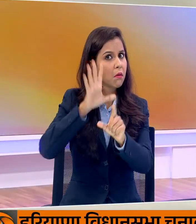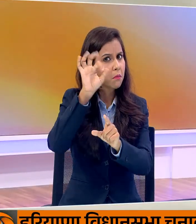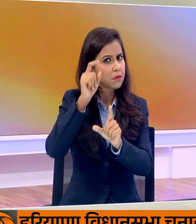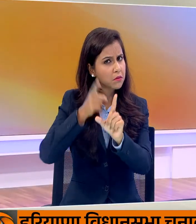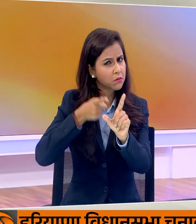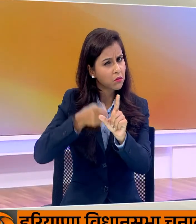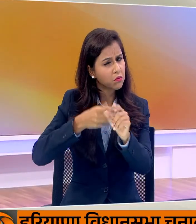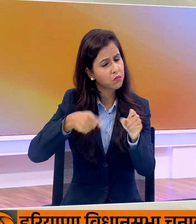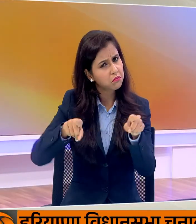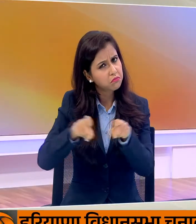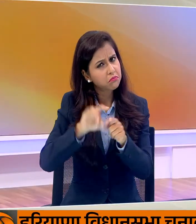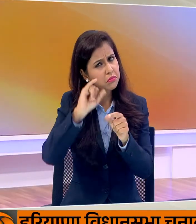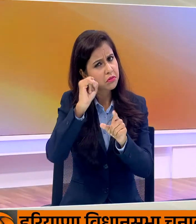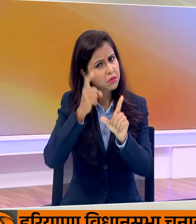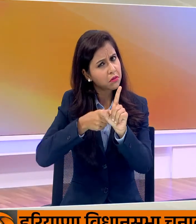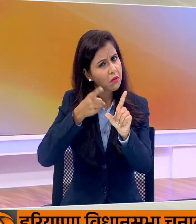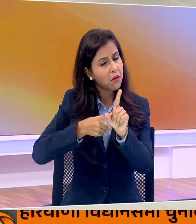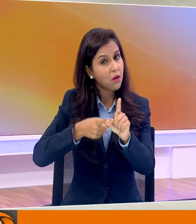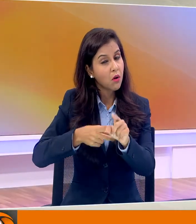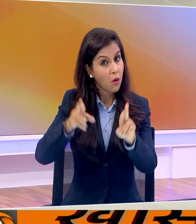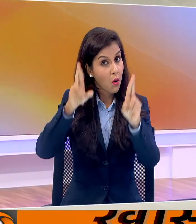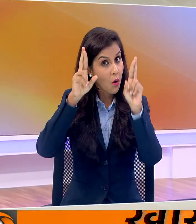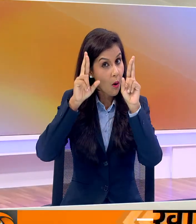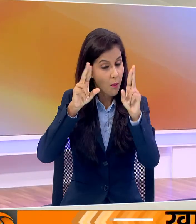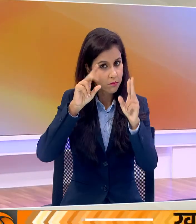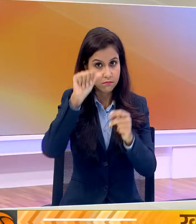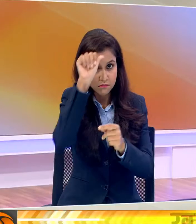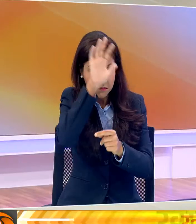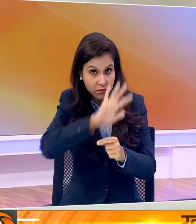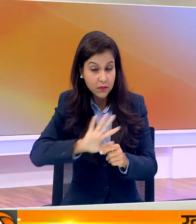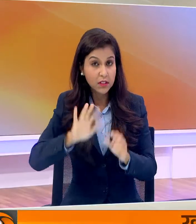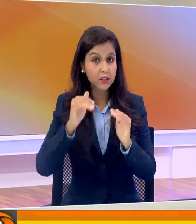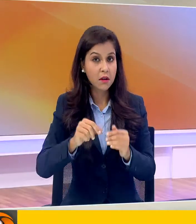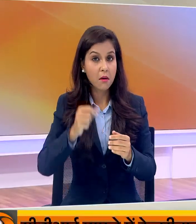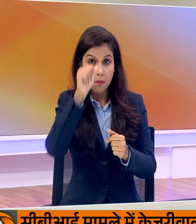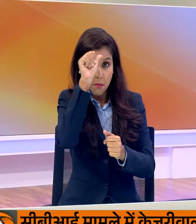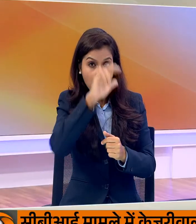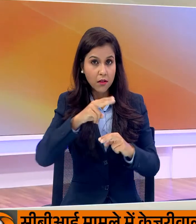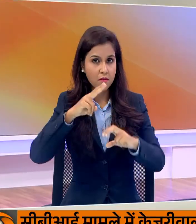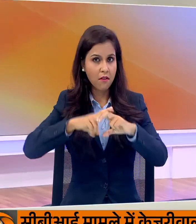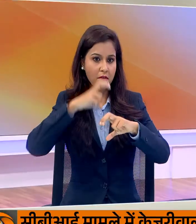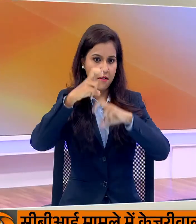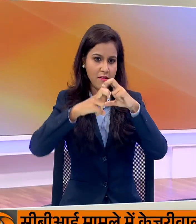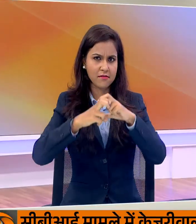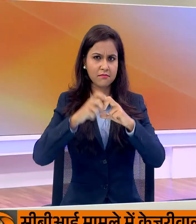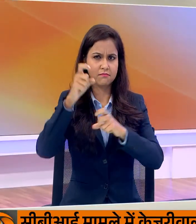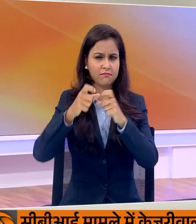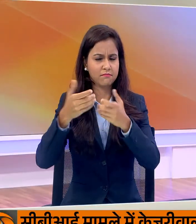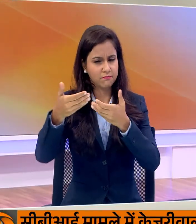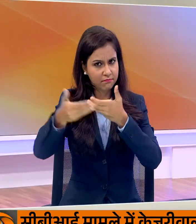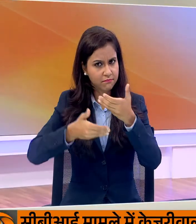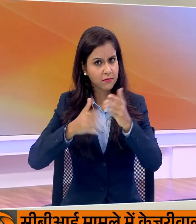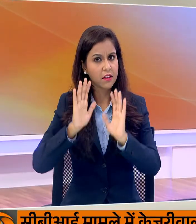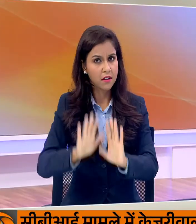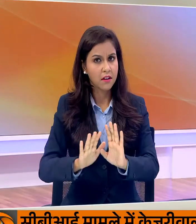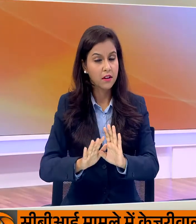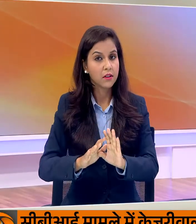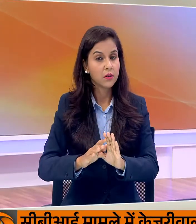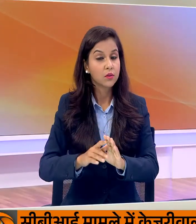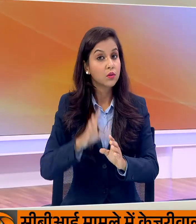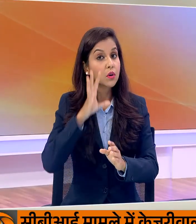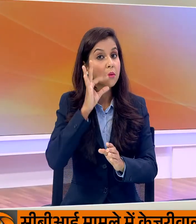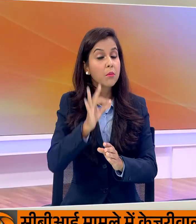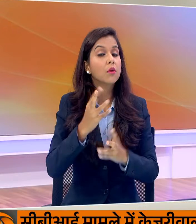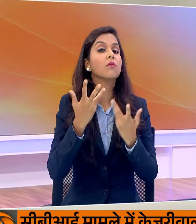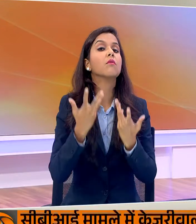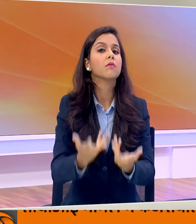50-60 वर्षों से ये आकांक्षा देश की थी कि भारत में सेमीकंडक्टर इंडस्ट्री आए। और सेमीकंडक्टर इंडस्ट्री आना इसलिए जरूरी है